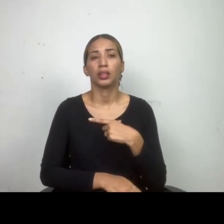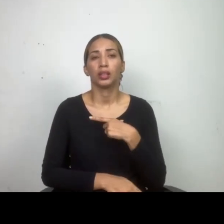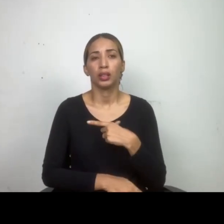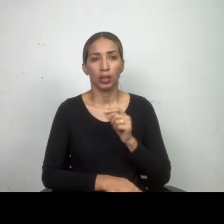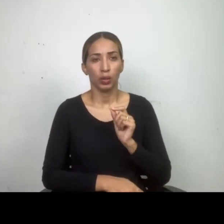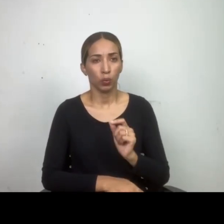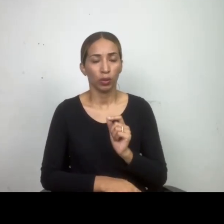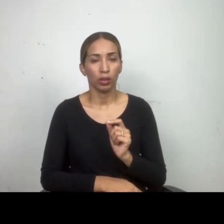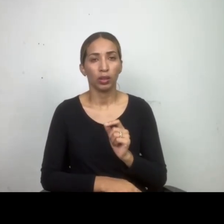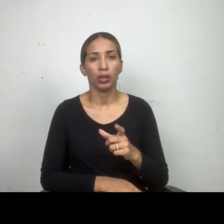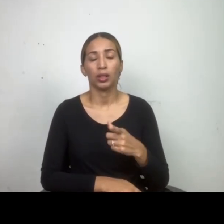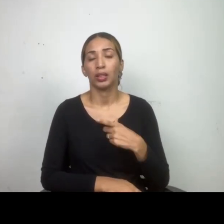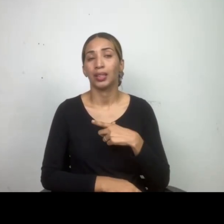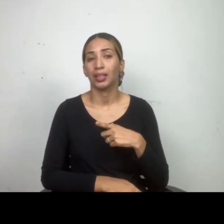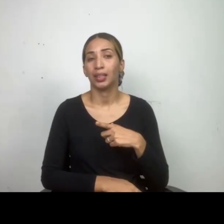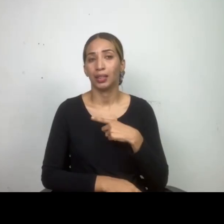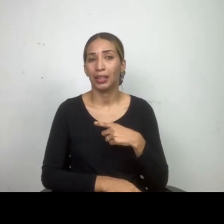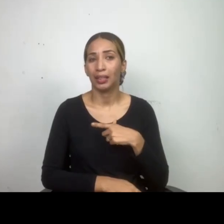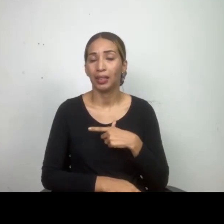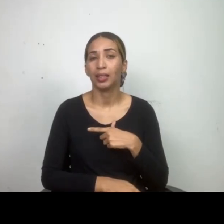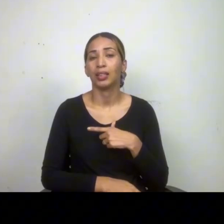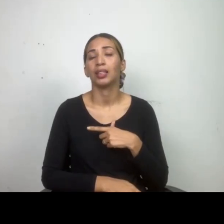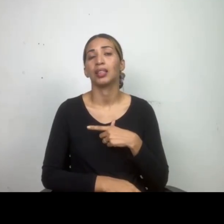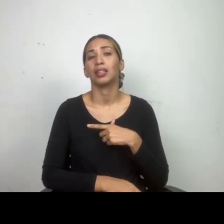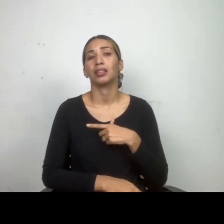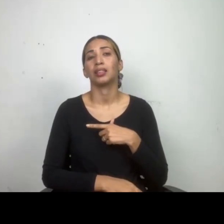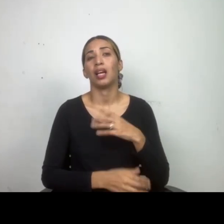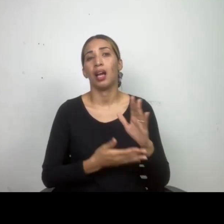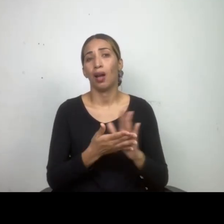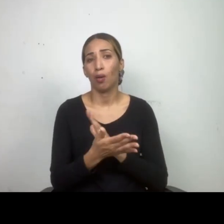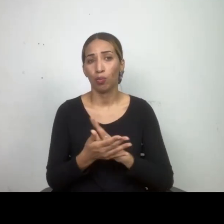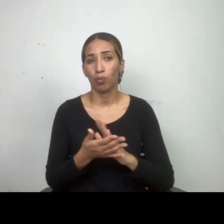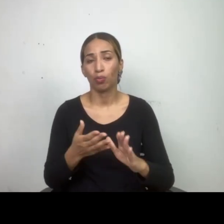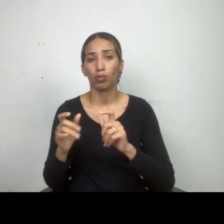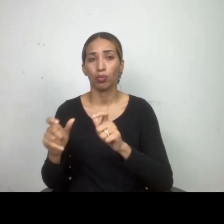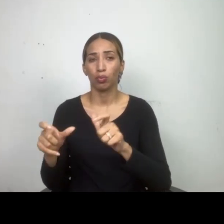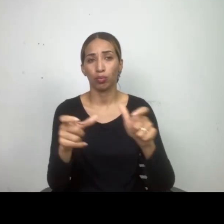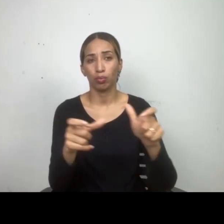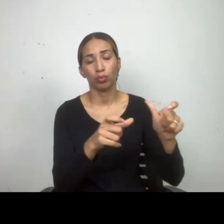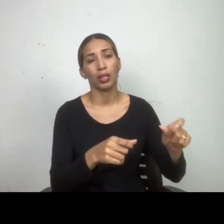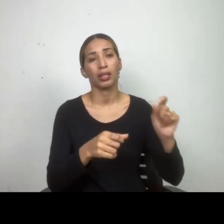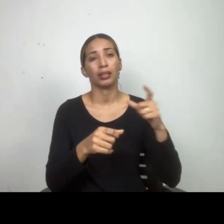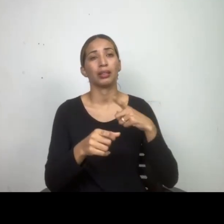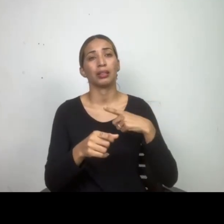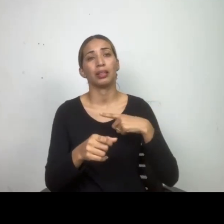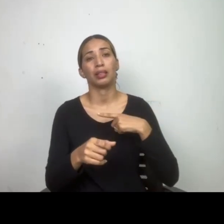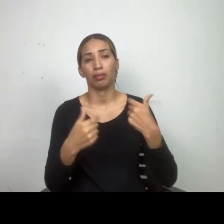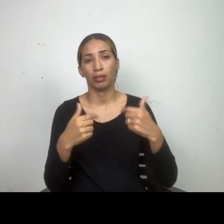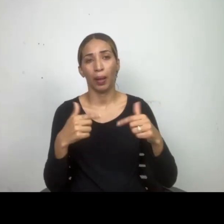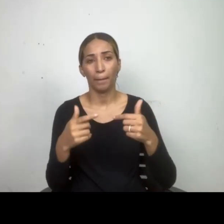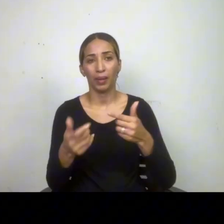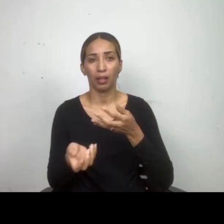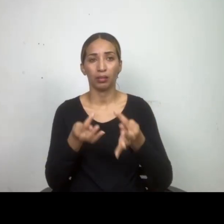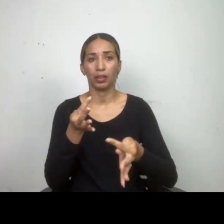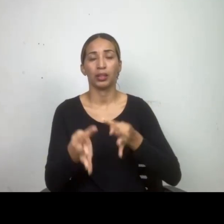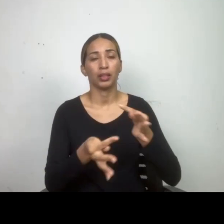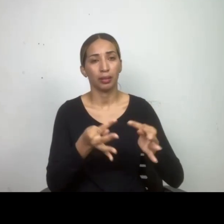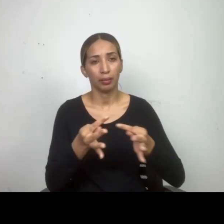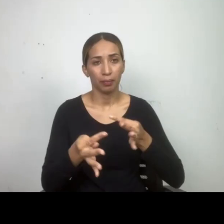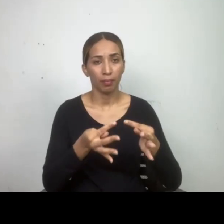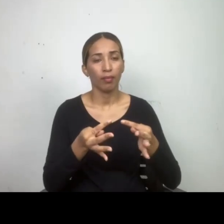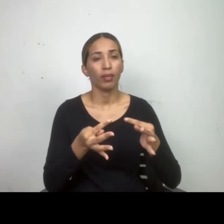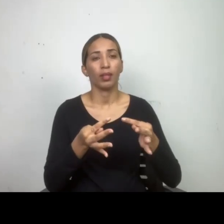uma prevalência das comunidades terapêuticas no contexto brasileiro, refletindo uma abordagem manicomial na saúde